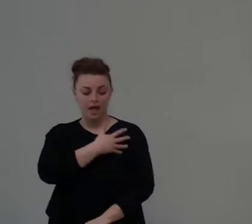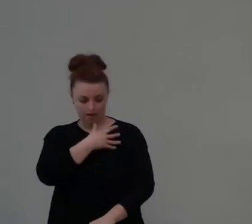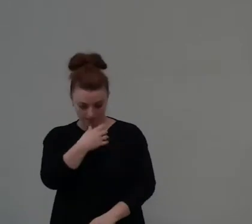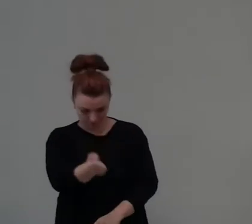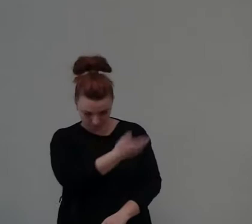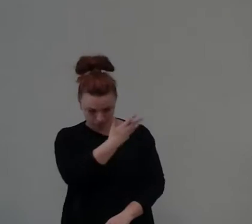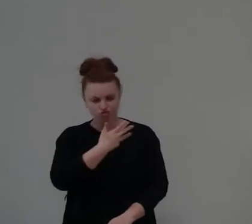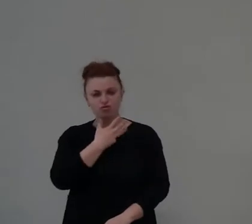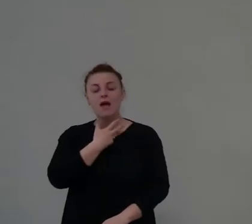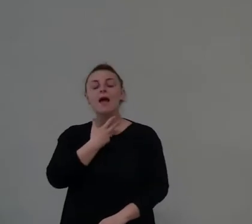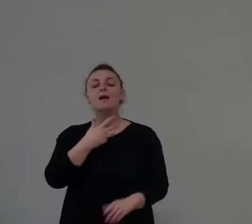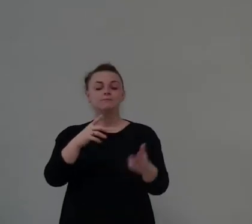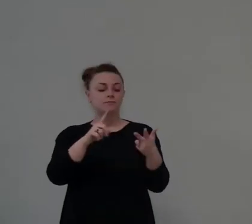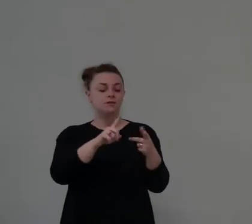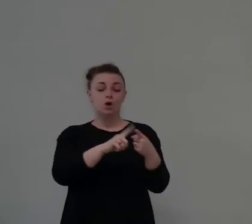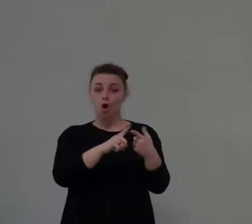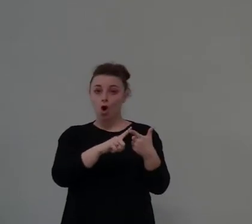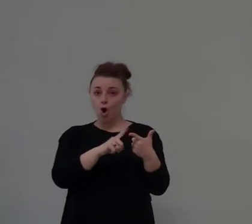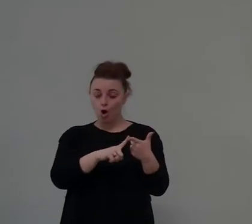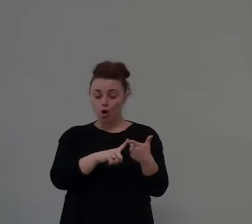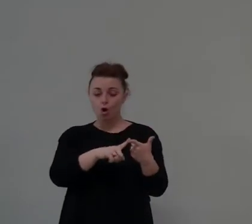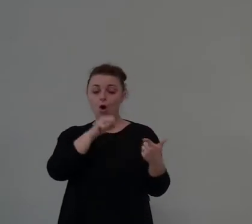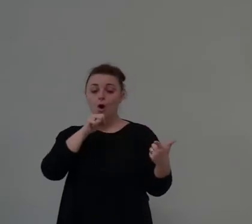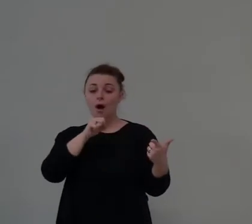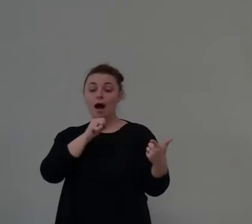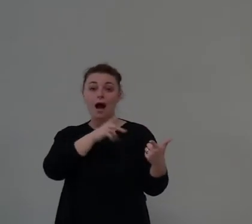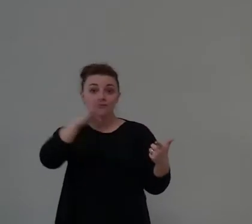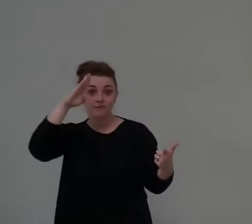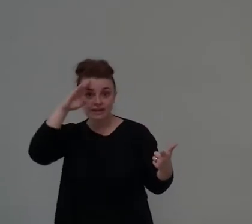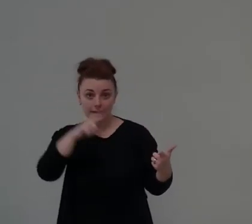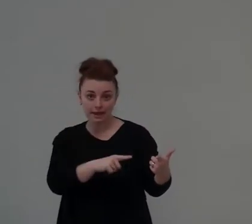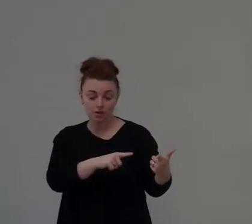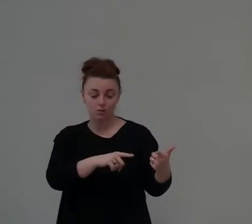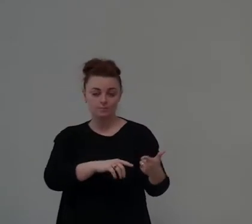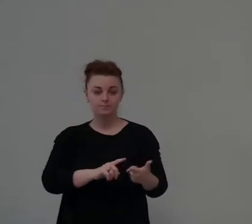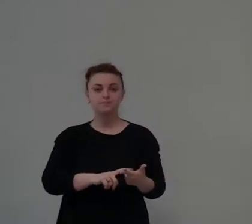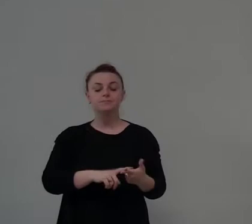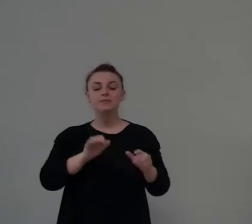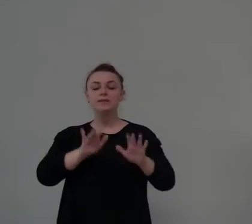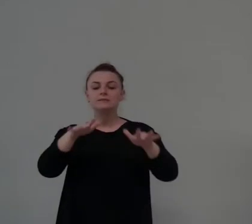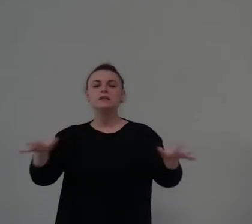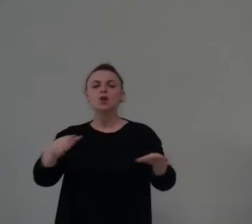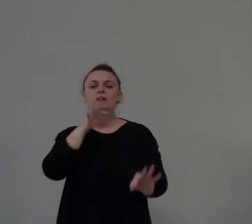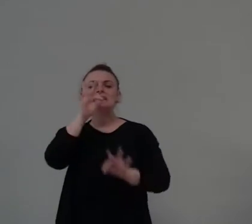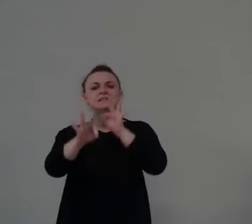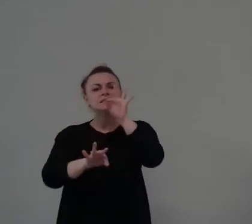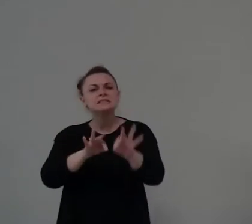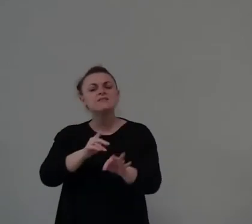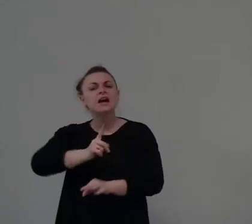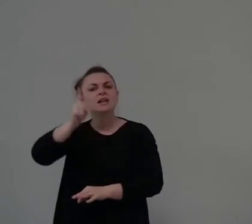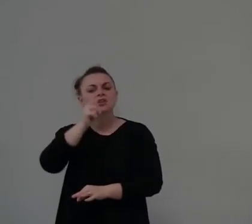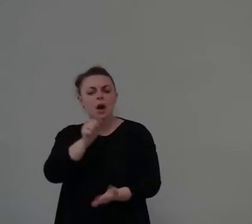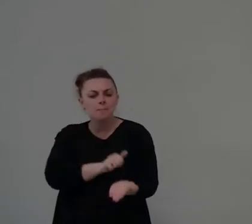l'avvertimento. Questo è l'avvertimento. Il deserto non significa che Dio ti ha abbandonato. Il deserto non